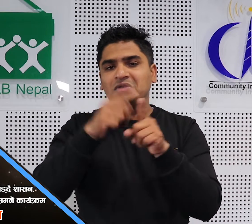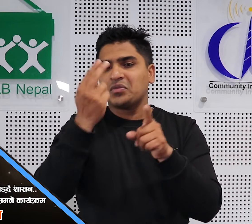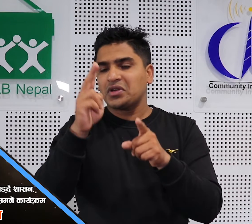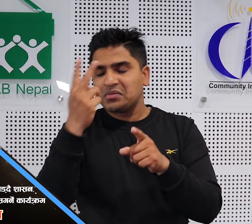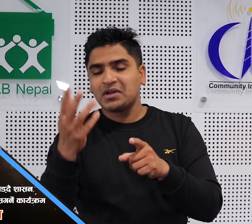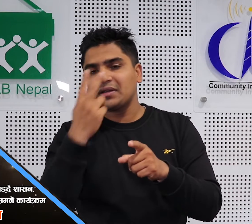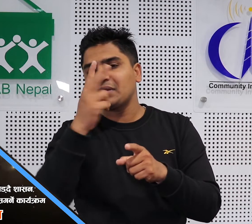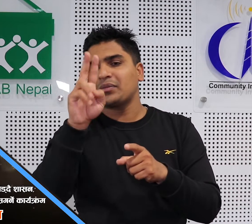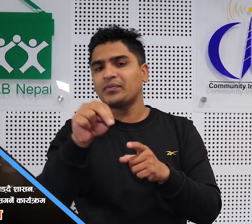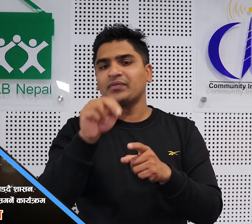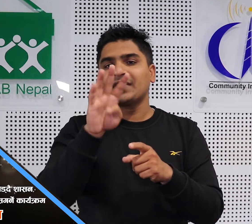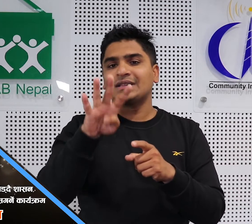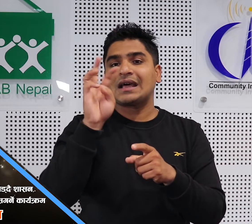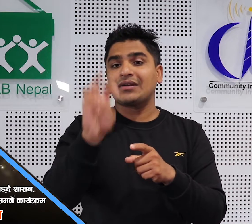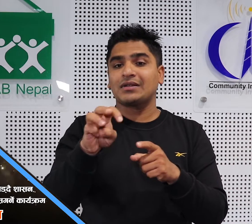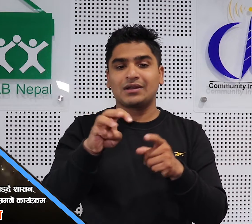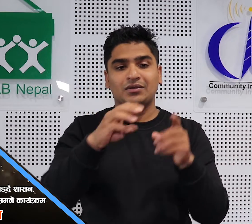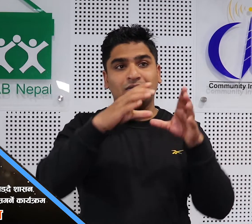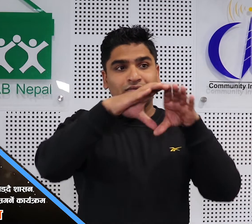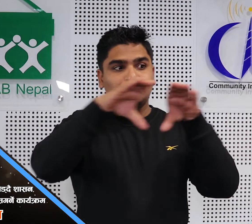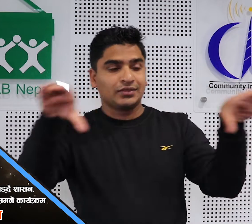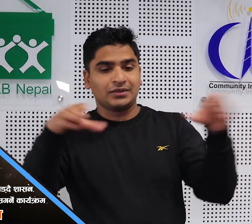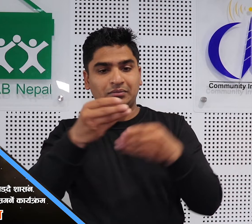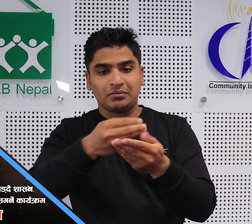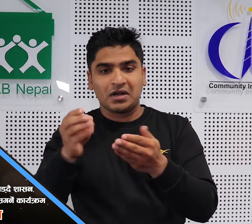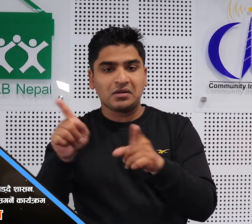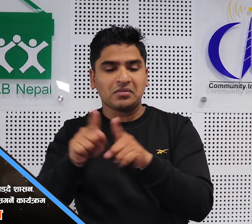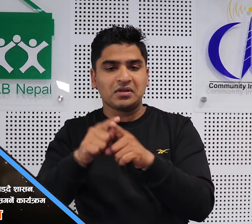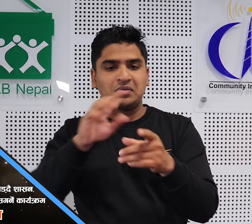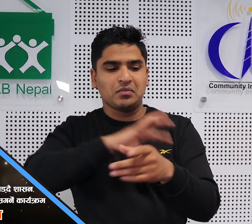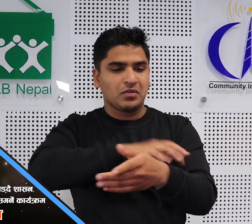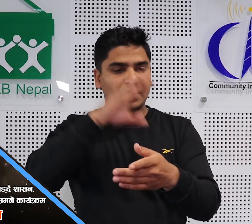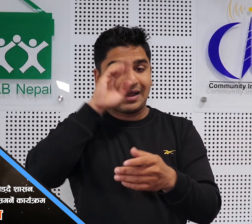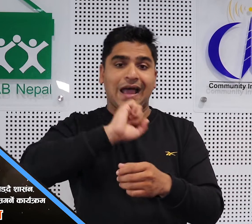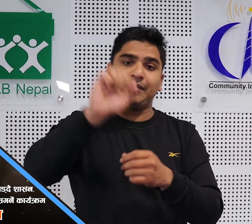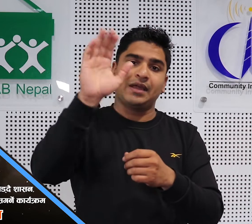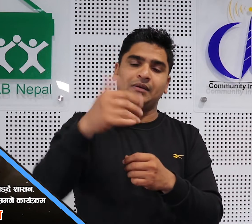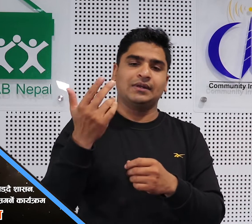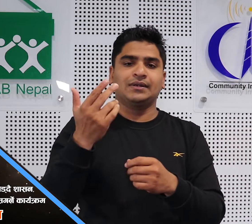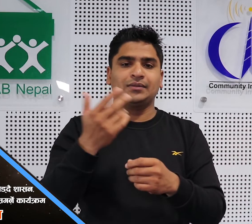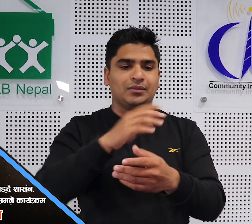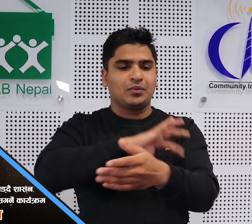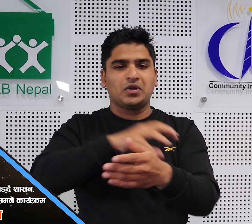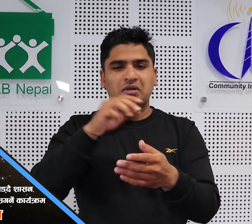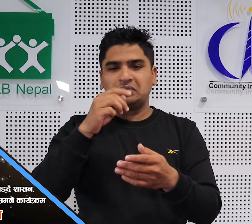एउटा 4,000 टनेल बाँध्न पनि प्रदेश सरकार आफै आउने, त्यो कुराले चाहिँ प्रदेश र प्रदेशको मर्यादा भएन क्या। प्रदेशले